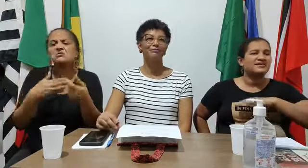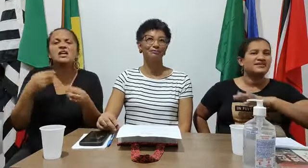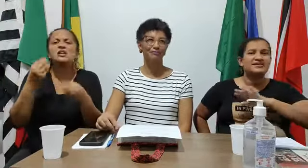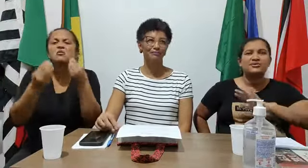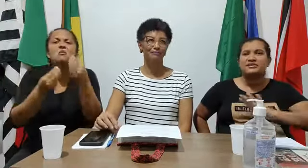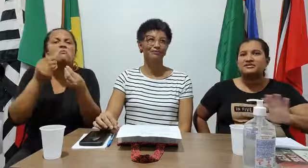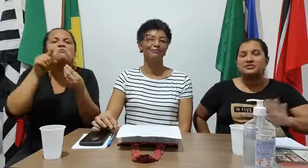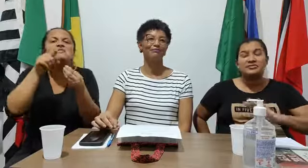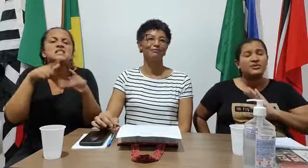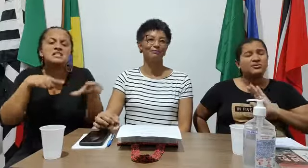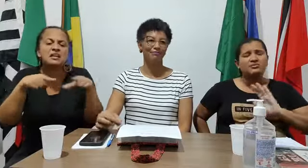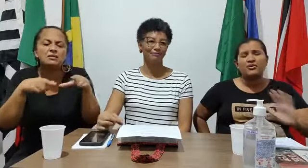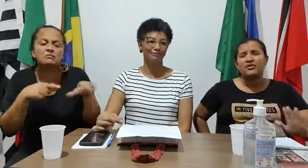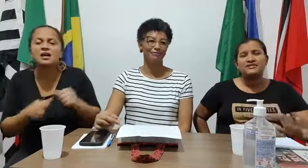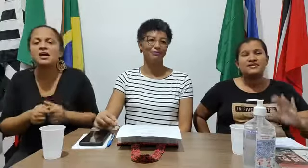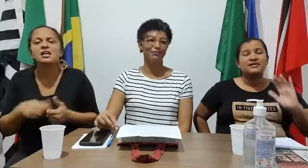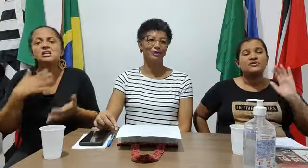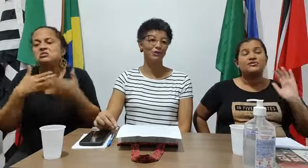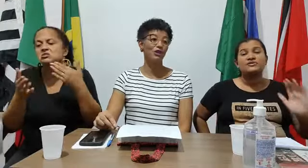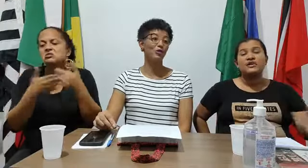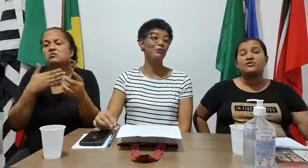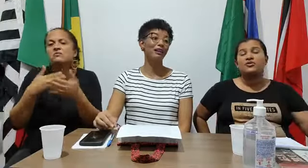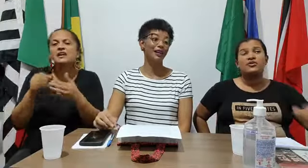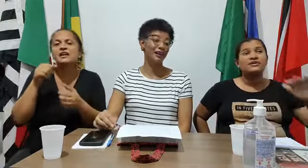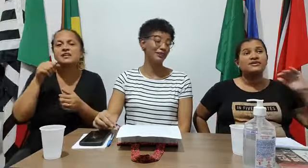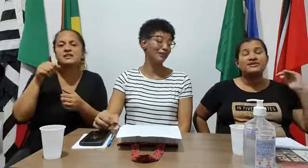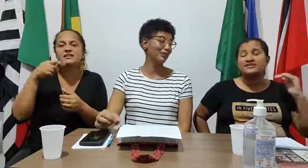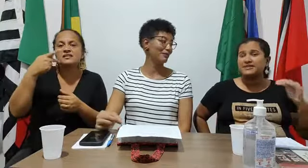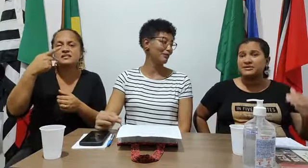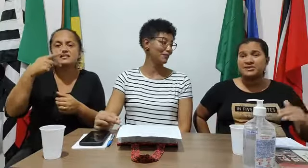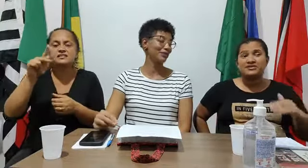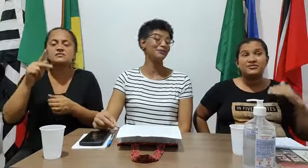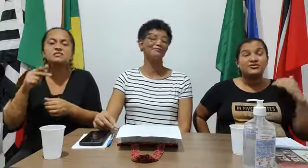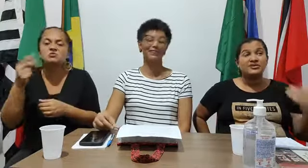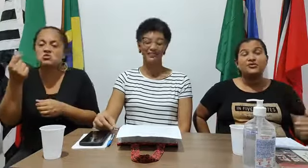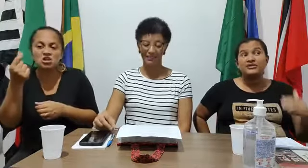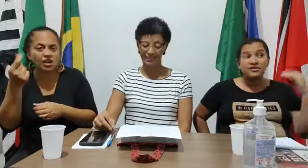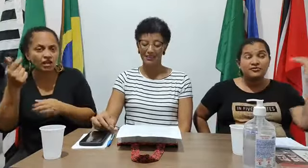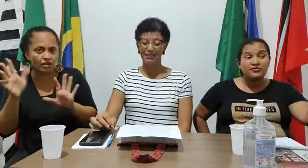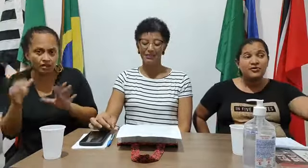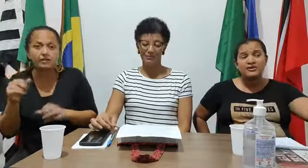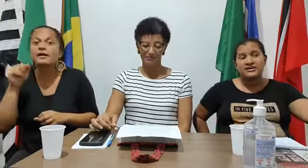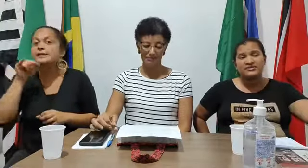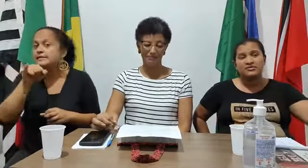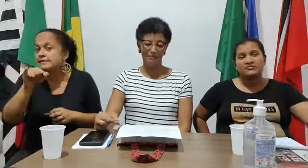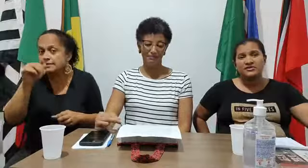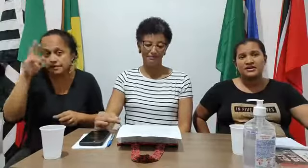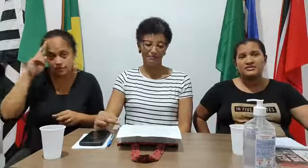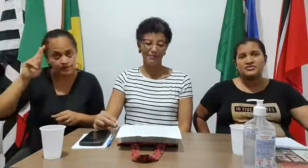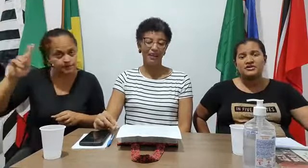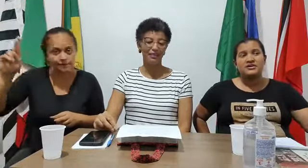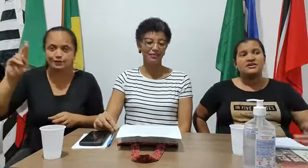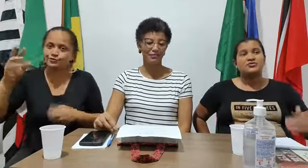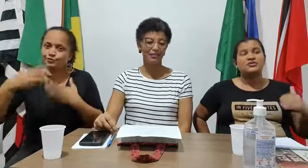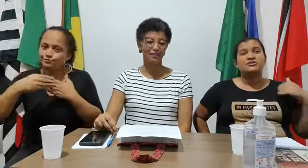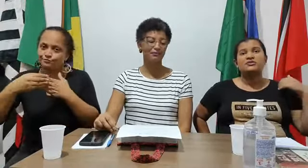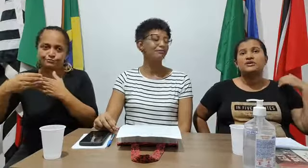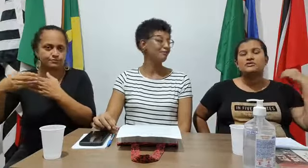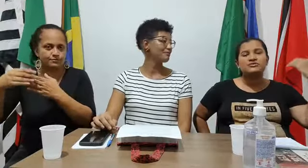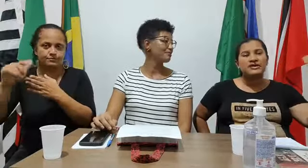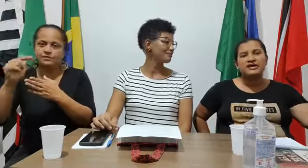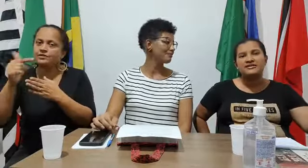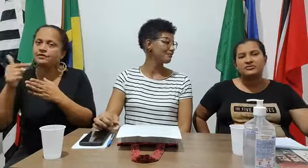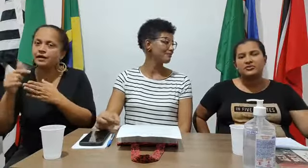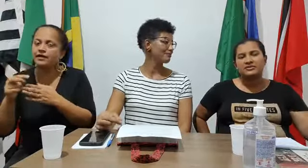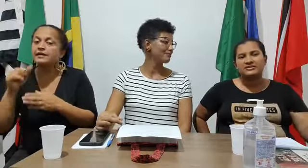se você cuida da família, não importa. Se o Senhor, exatamente, se o Senhor não for à sua frente, se o Senhor